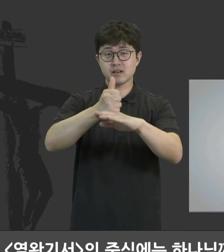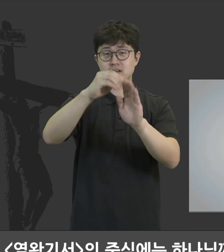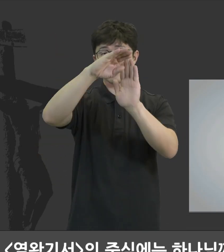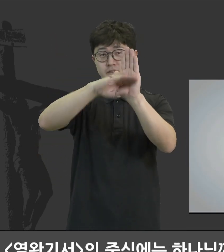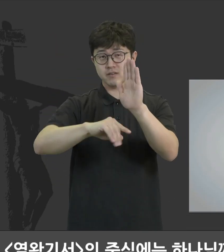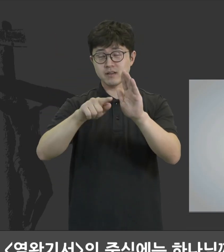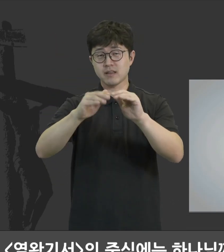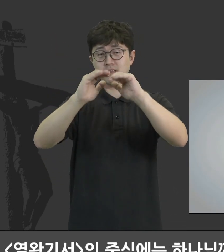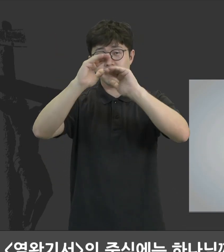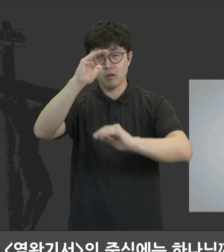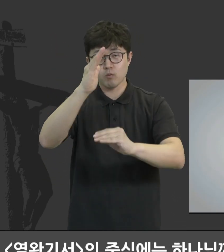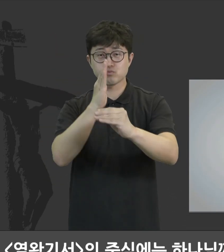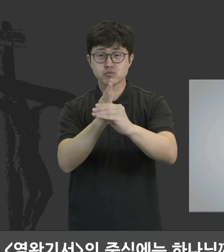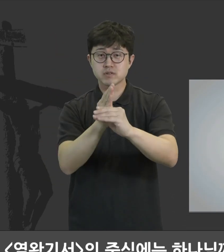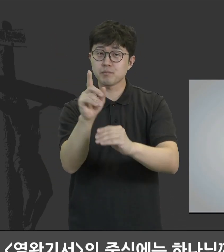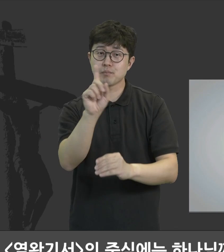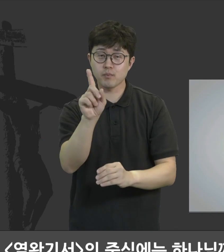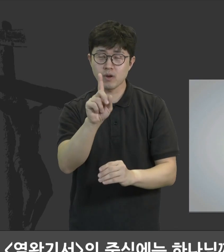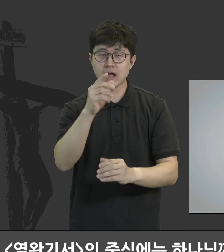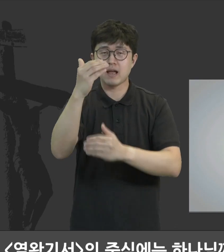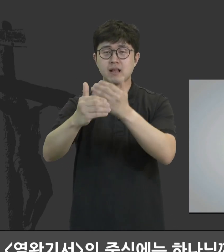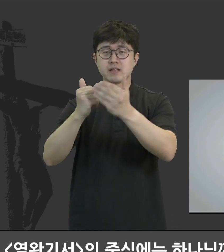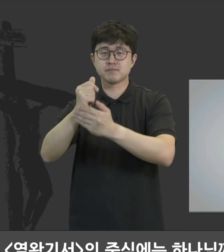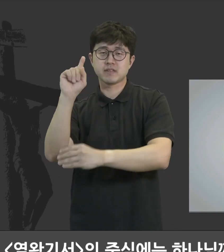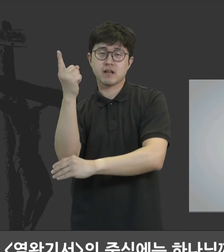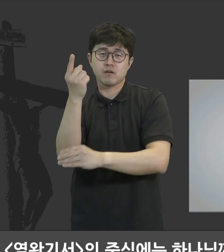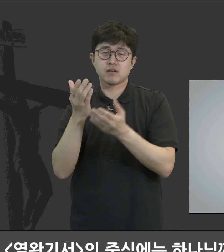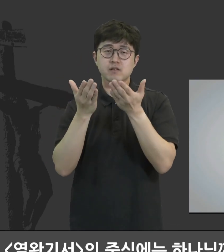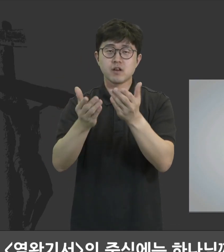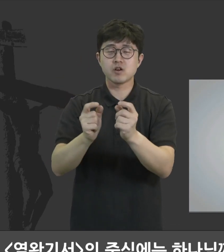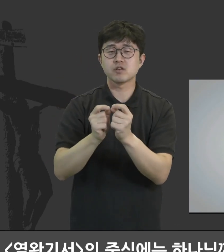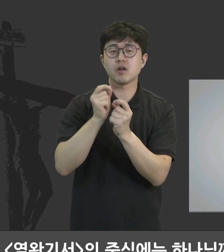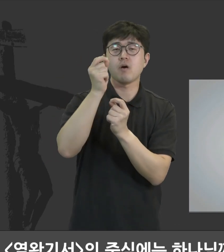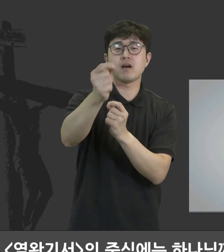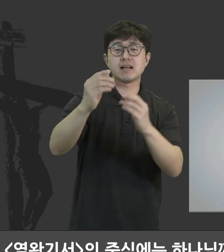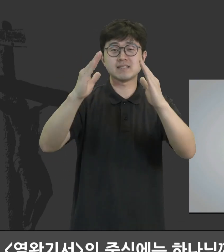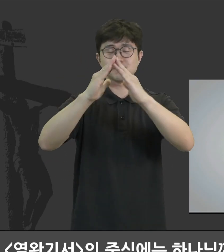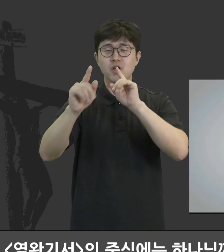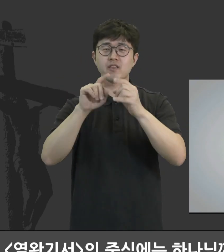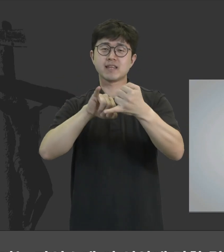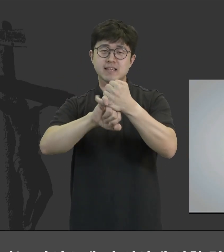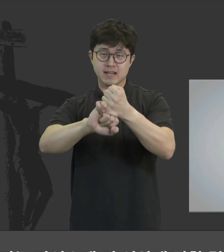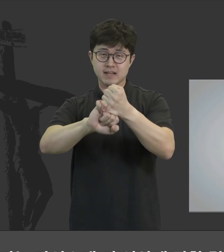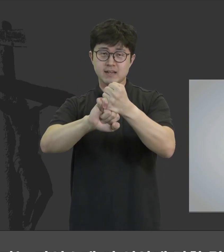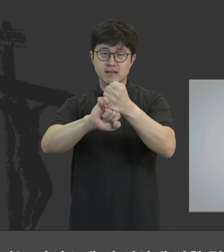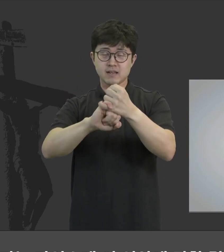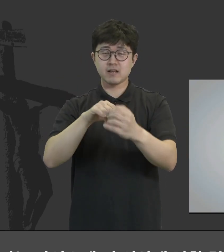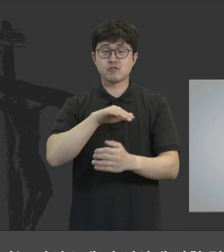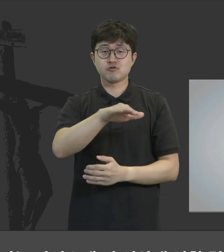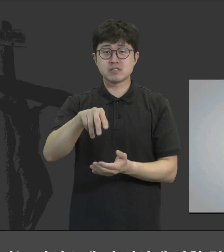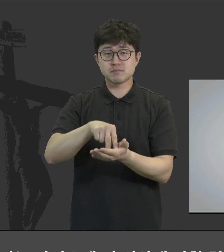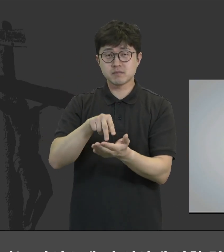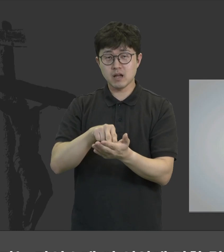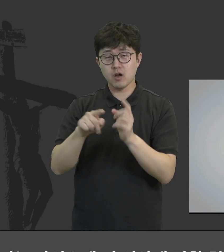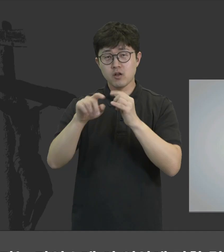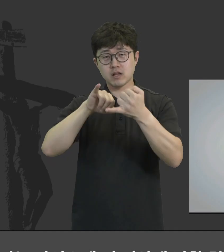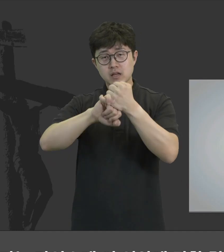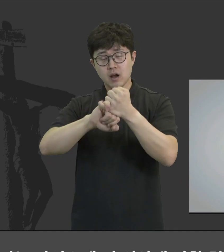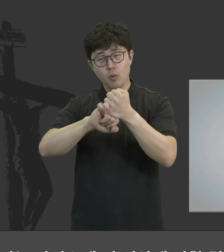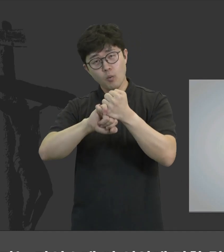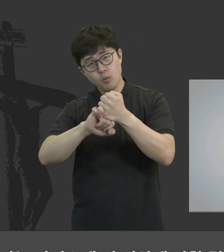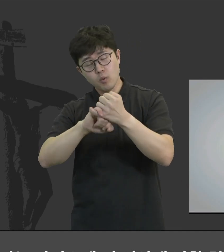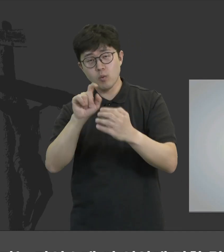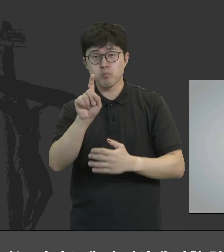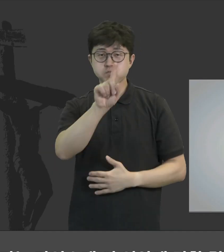열왕기서의 중심에는 하나님께서 다윗에게 주신 영원한 집에 대한 언약이 있습니다. 우리는 자연스레